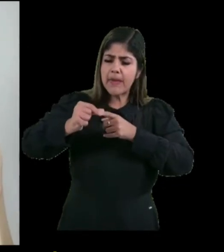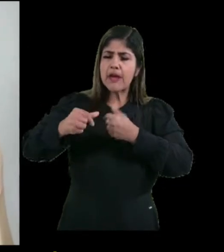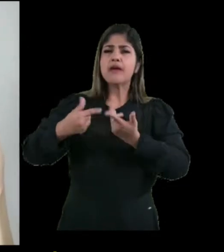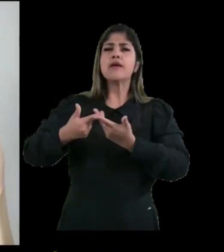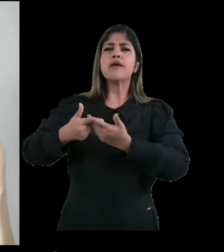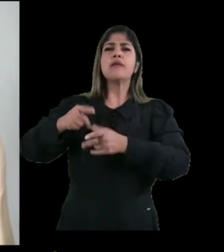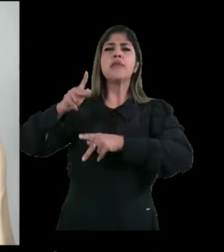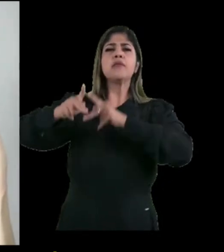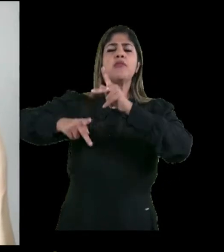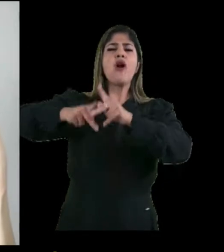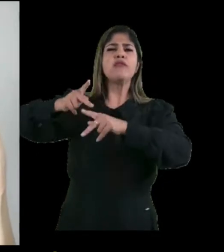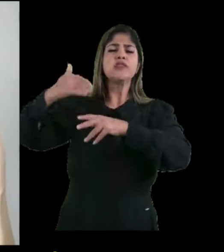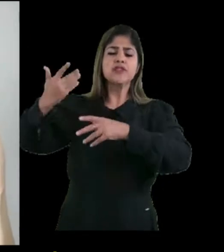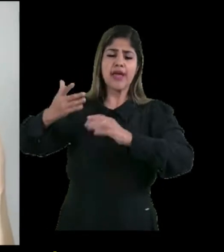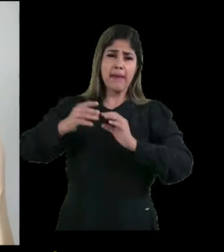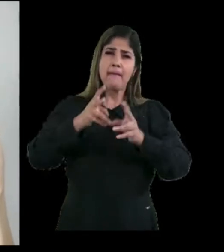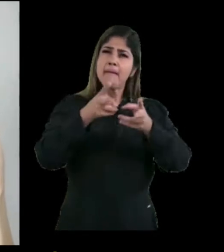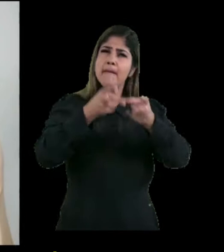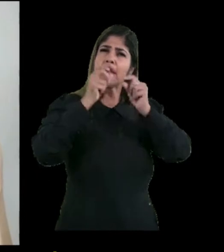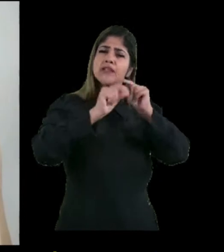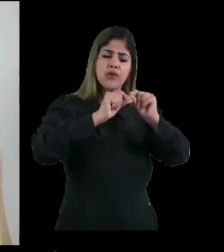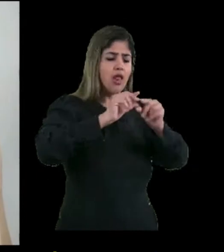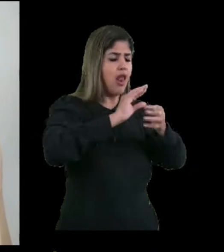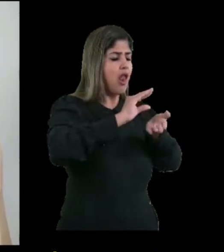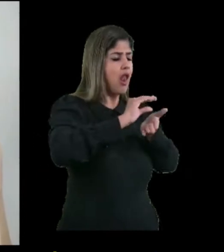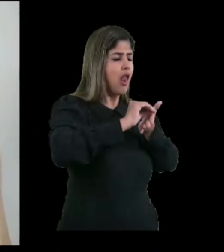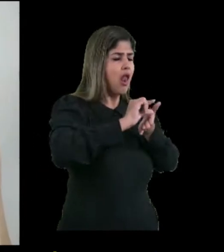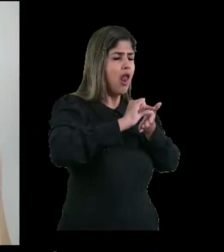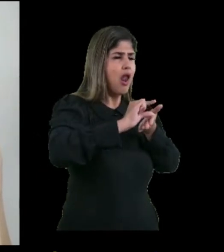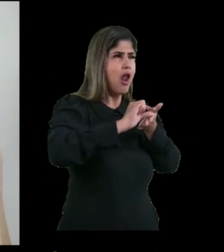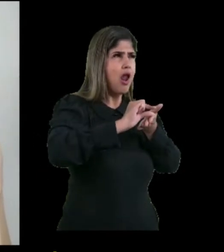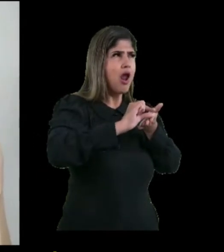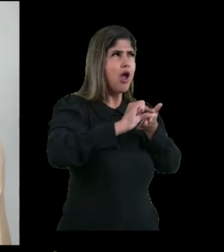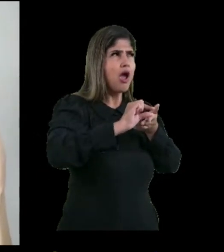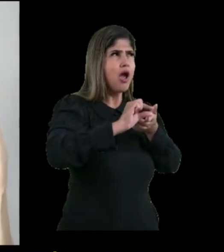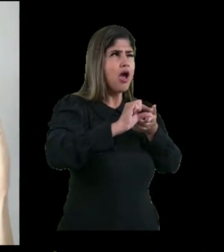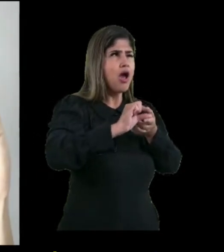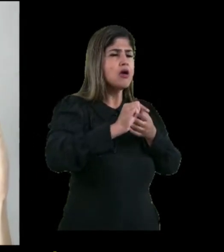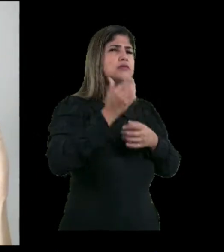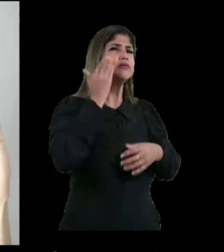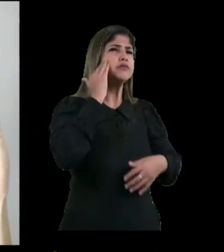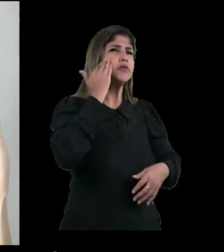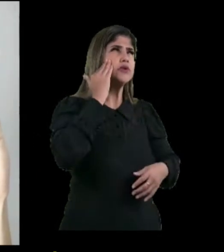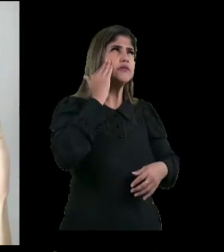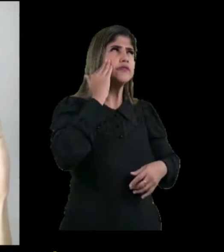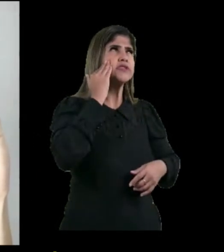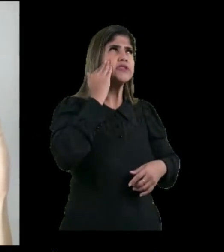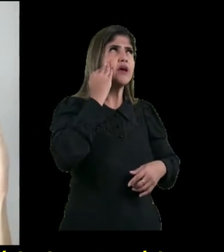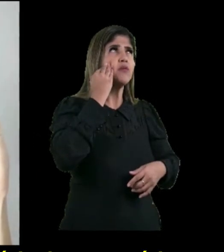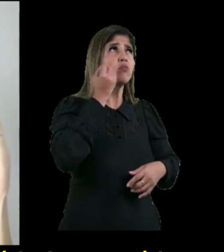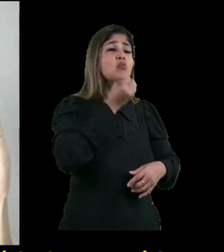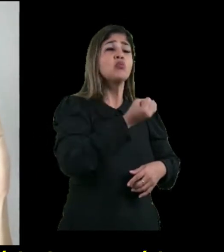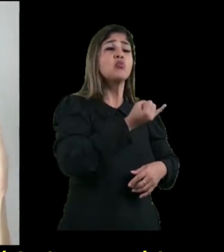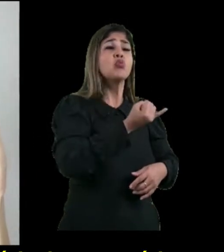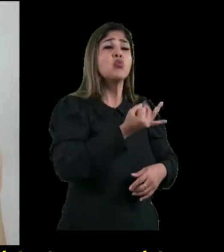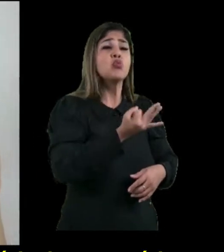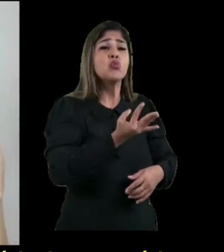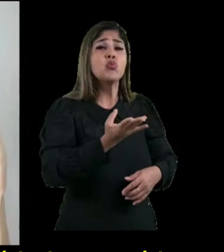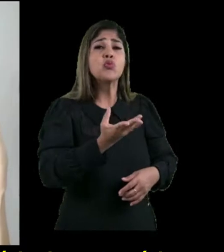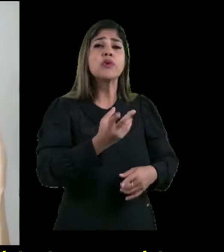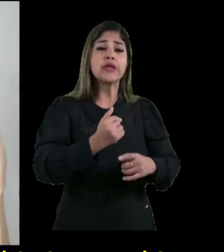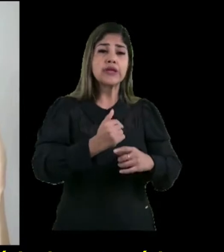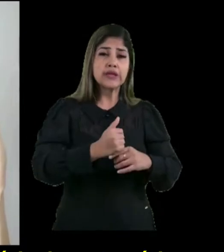perceba, com o toque, notamos as ranhuras das unidades desta fíbula. Então,